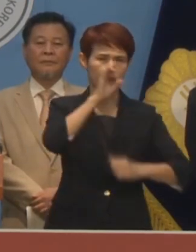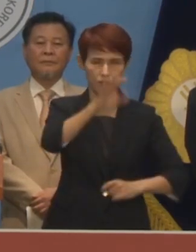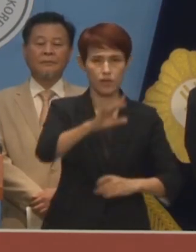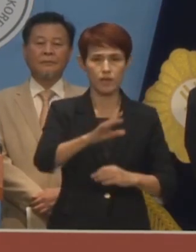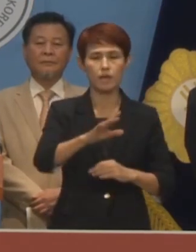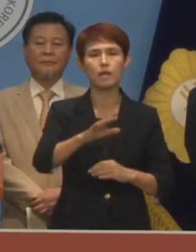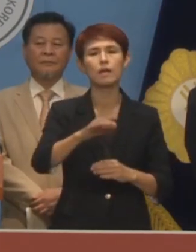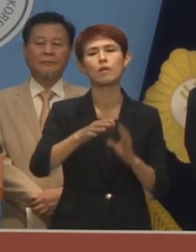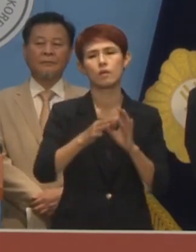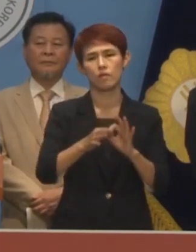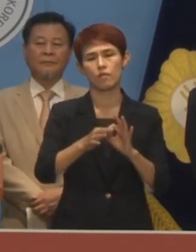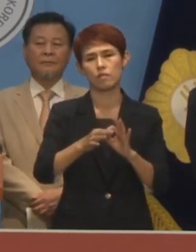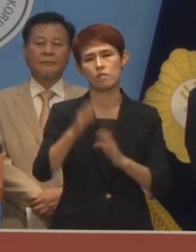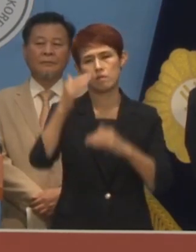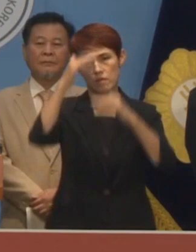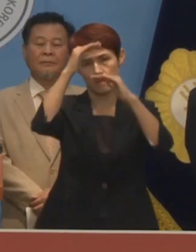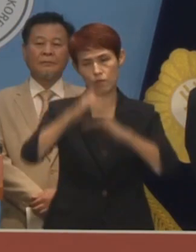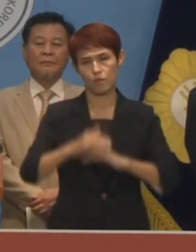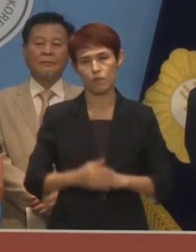국가관